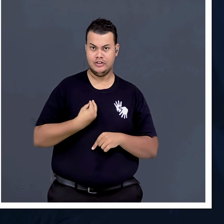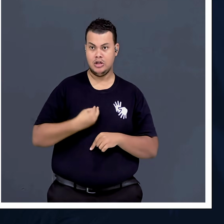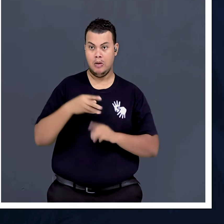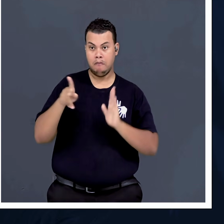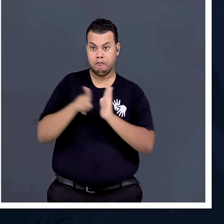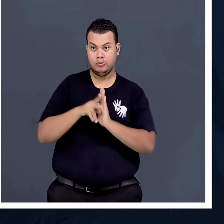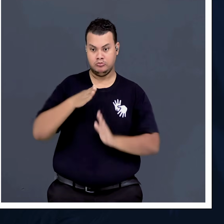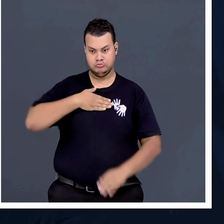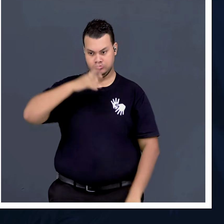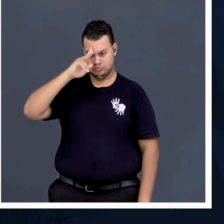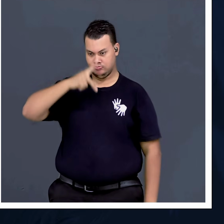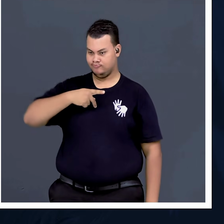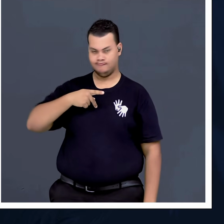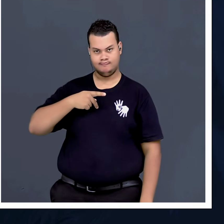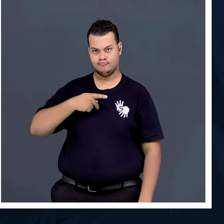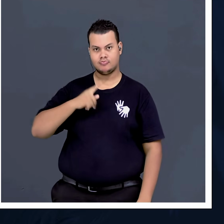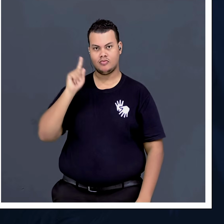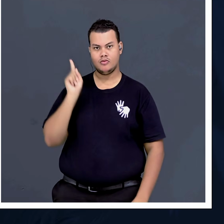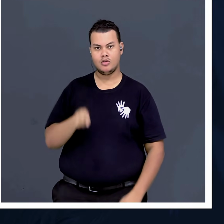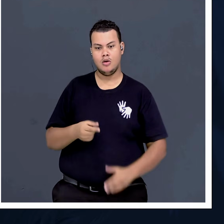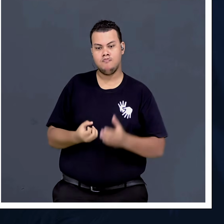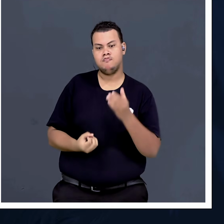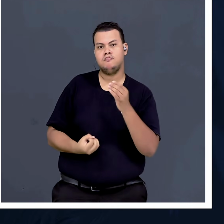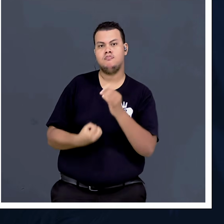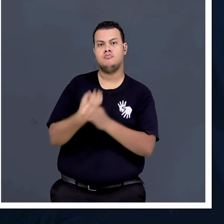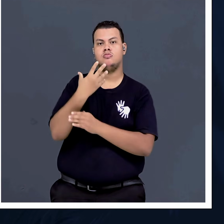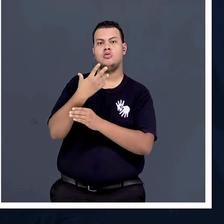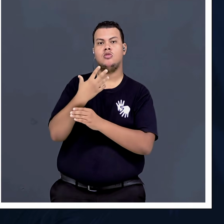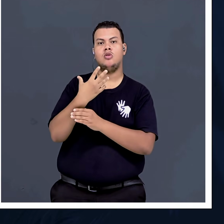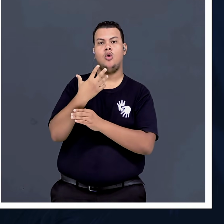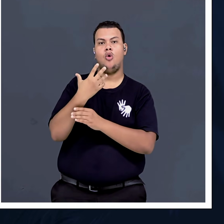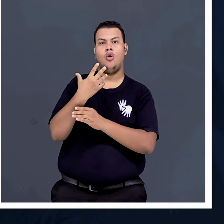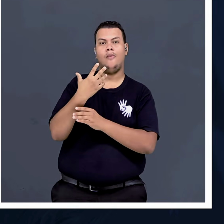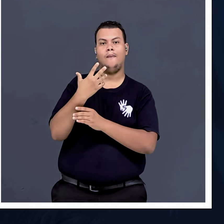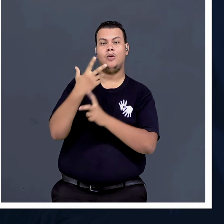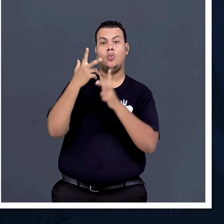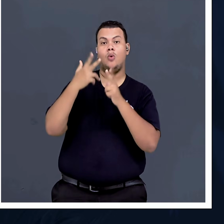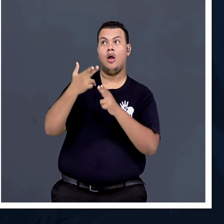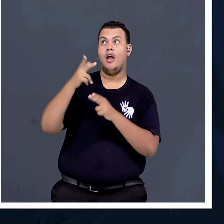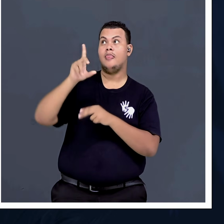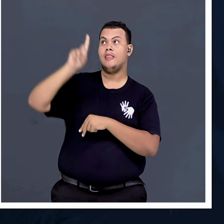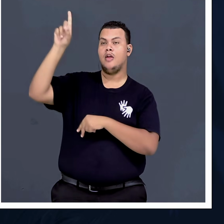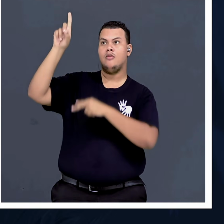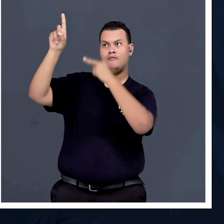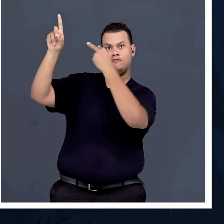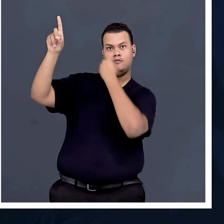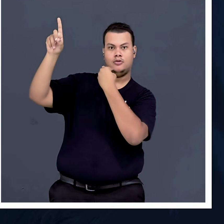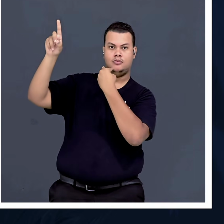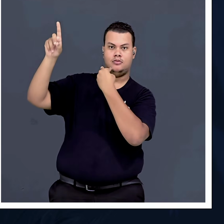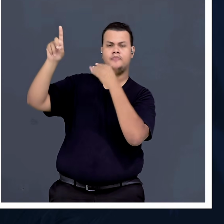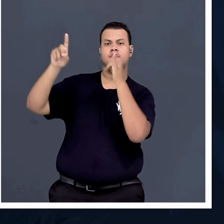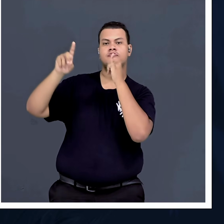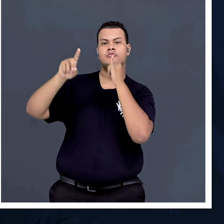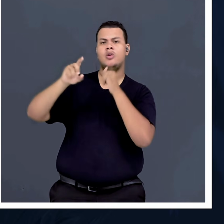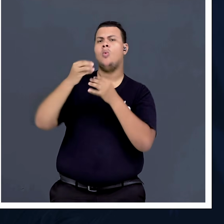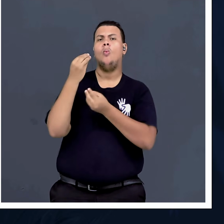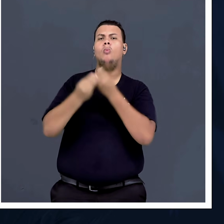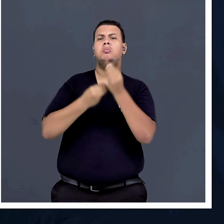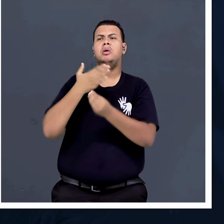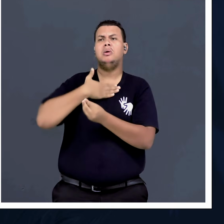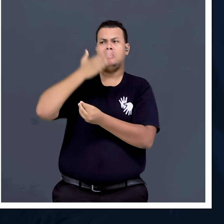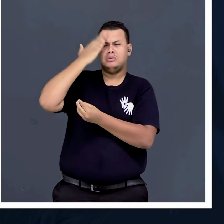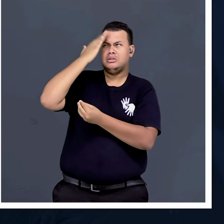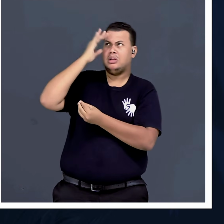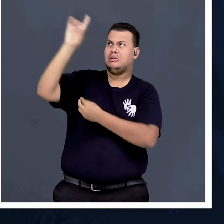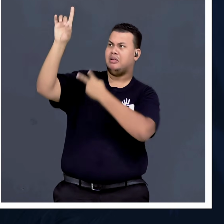de nós, ela é construída a partir de uma visão que Deus tem sobre as nossas vidas. Pastora, como é que eu sei a visão que Deus